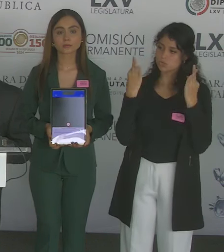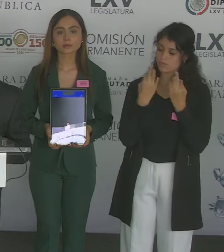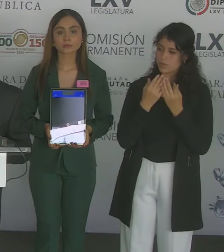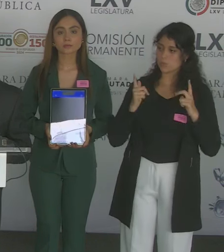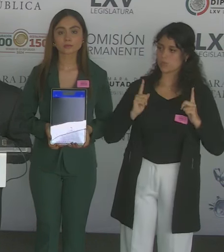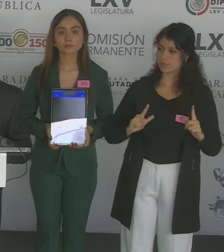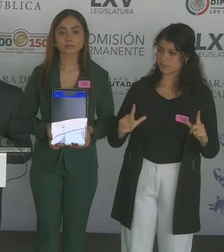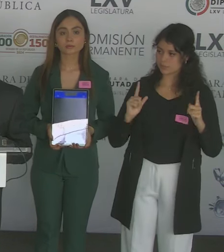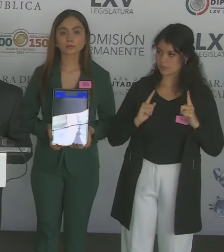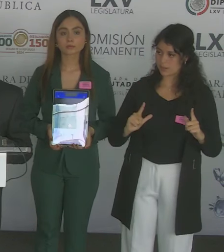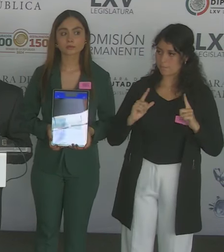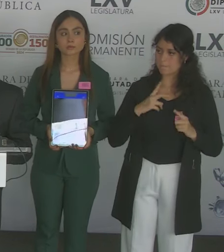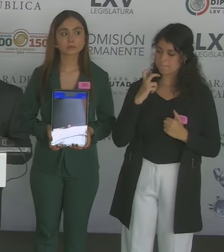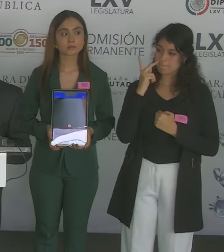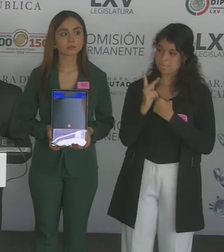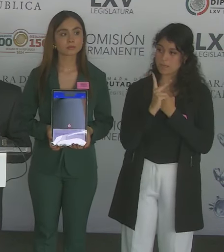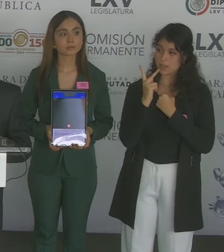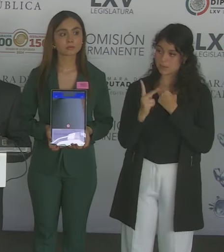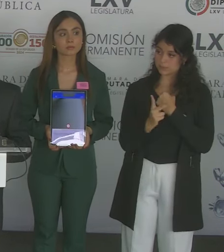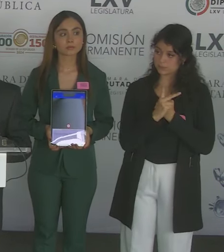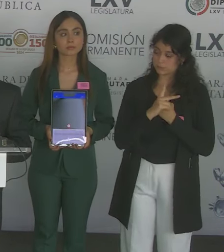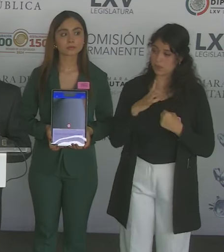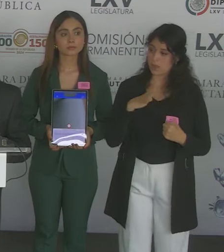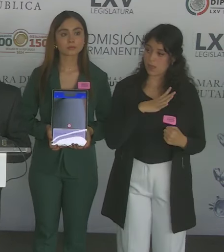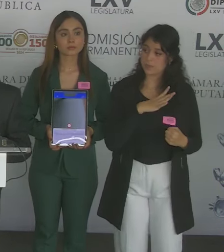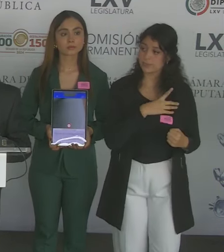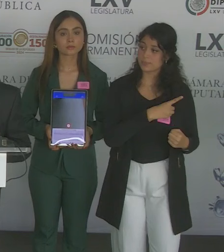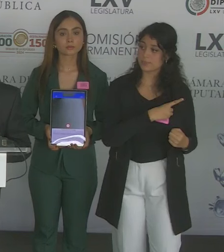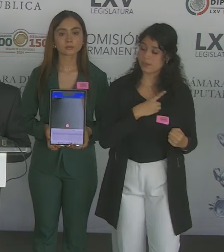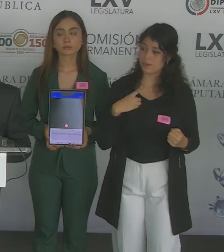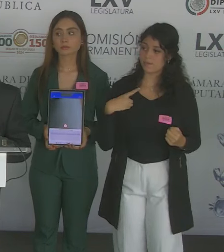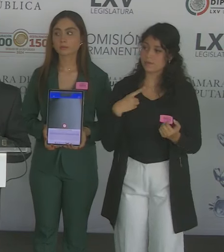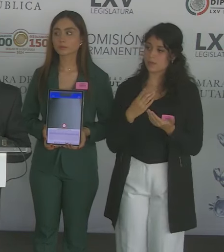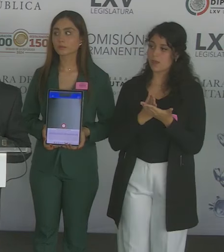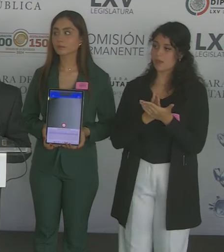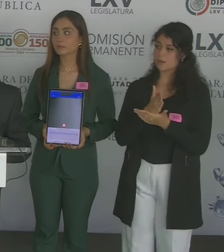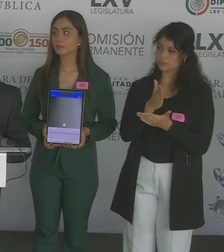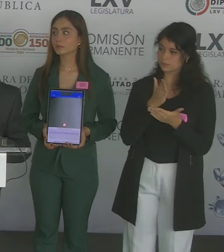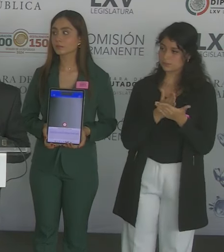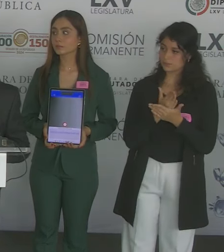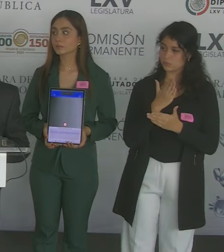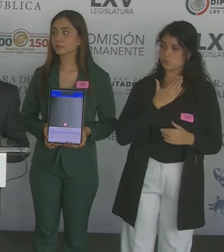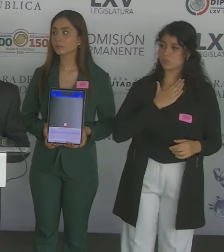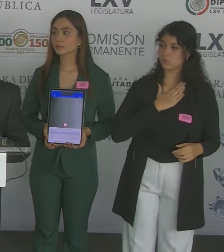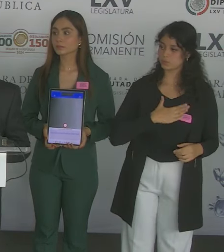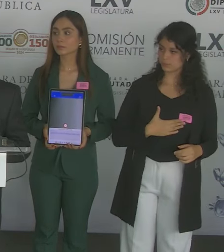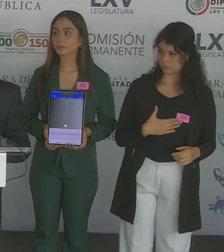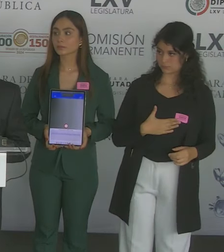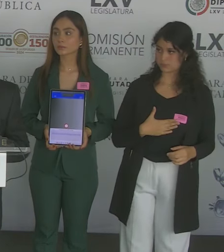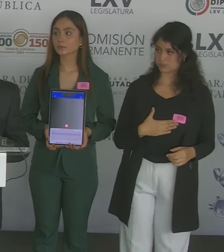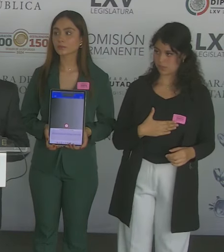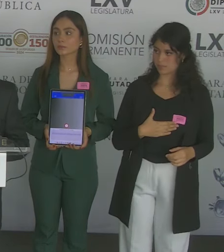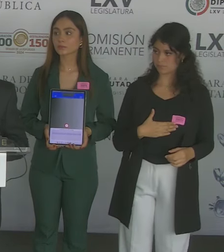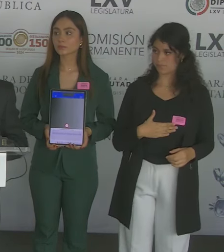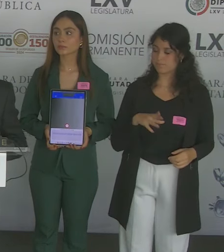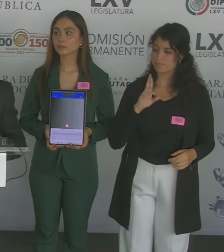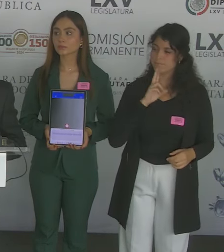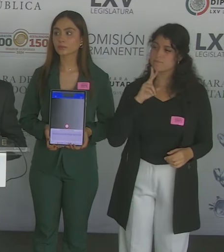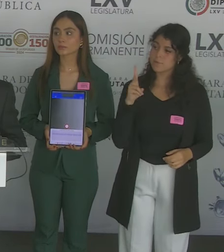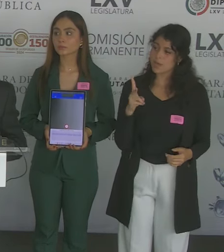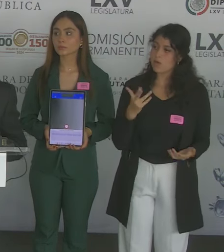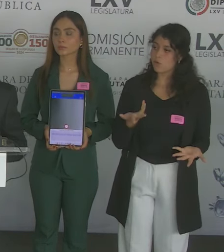el país y que se está diciendo que debe haber acceso a la justicia pues qué mejor